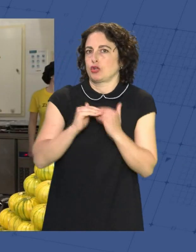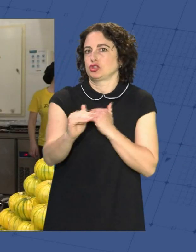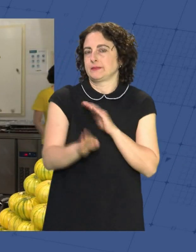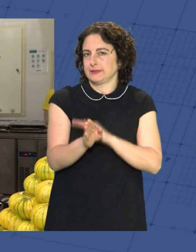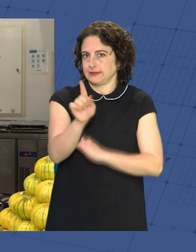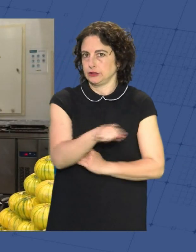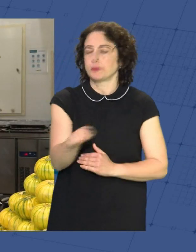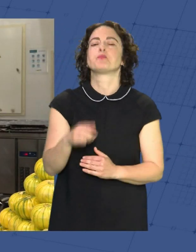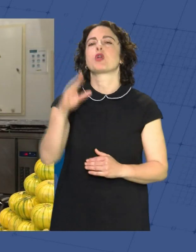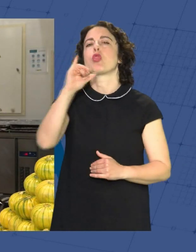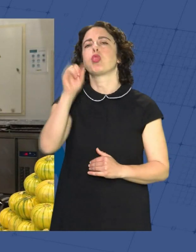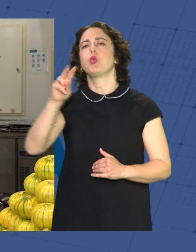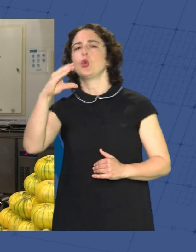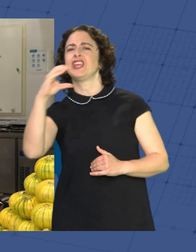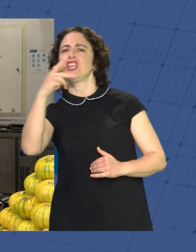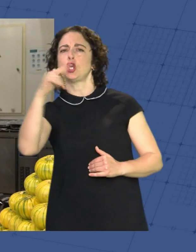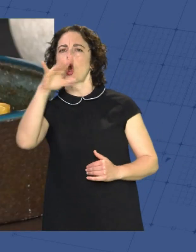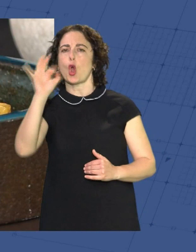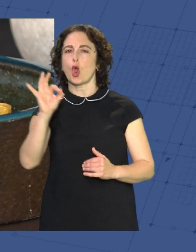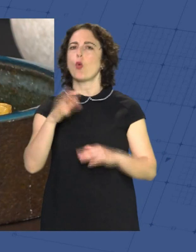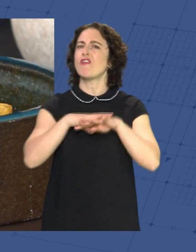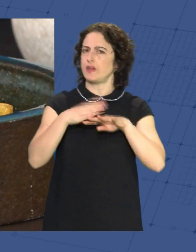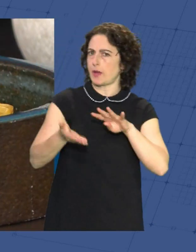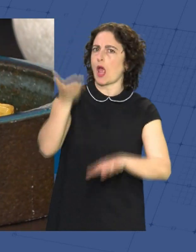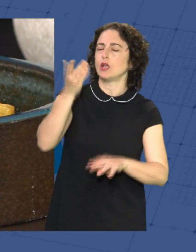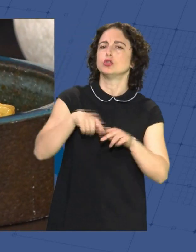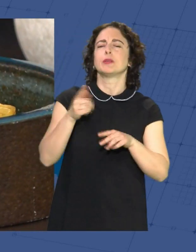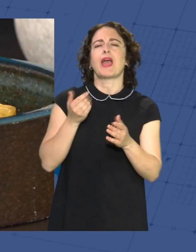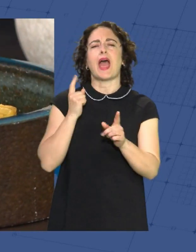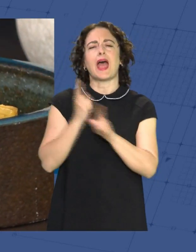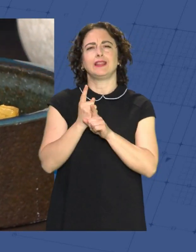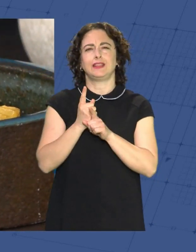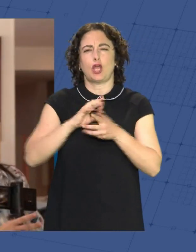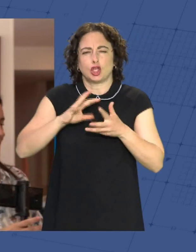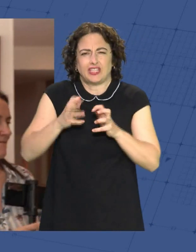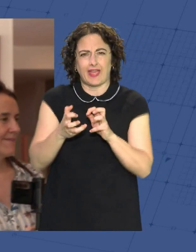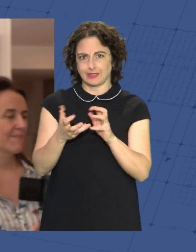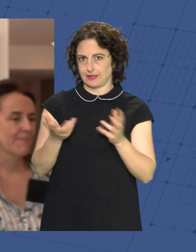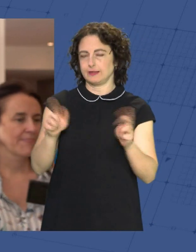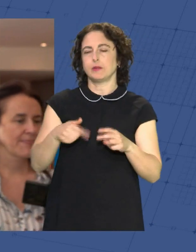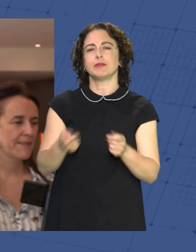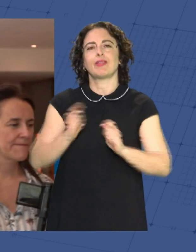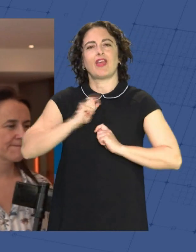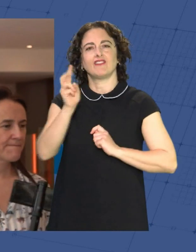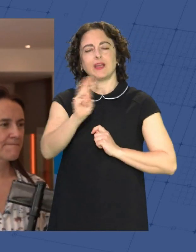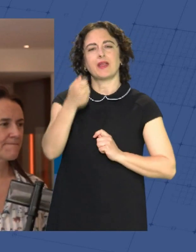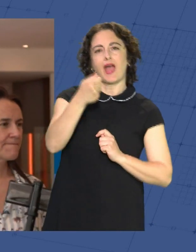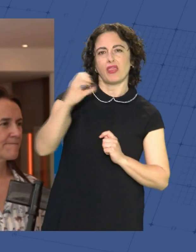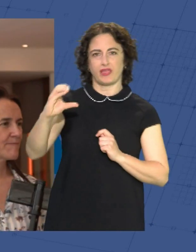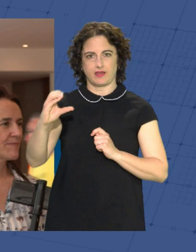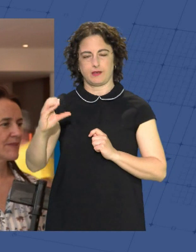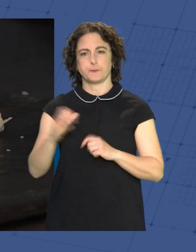zuquiolo destaca por su alta cantidad de fibra y antioxidantes, así como por su aporte de vitaminas A y C.